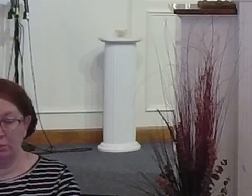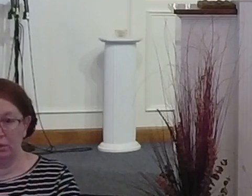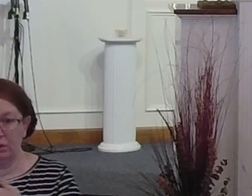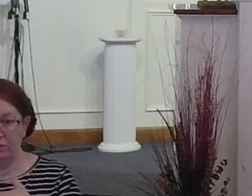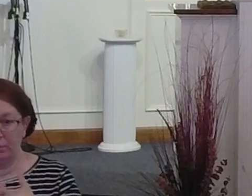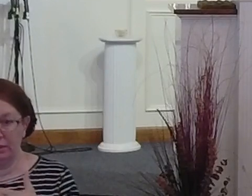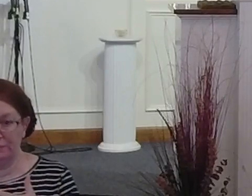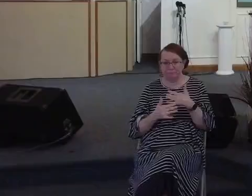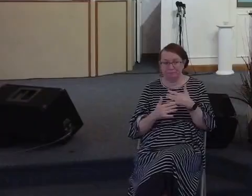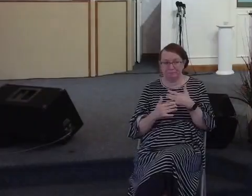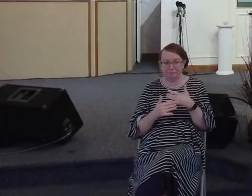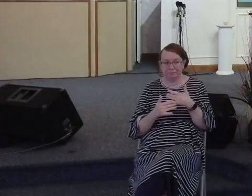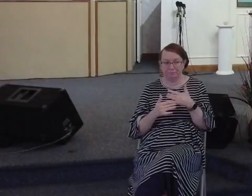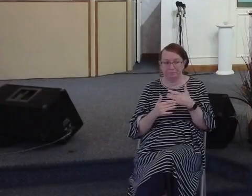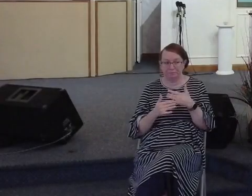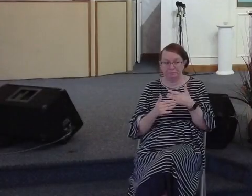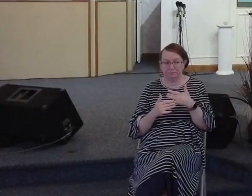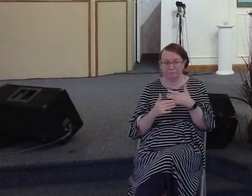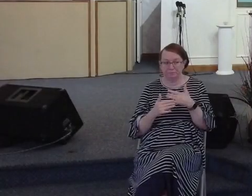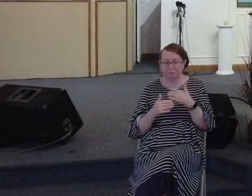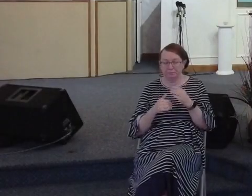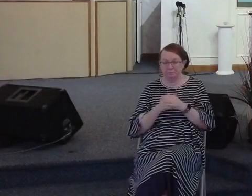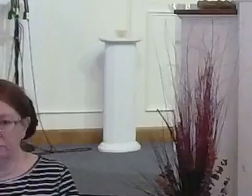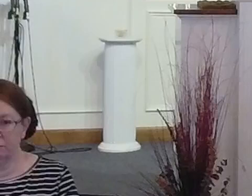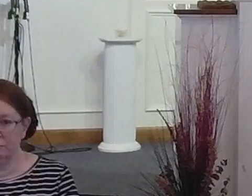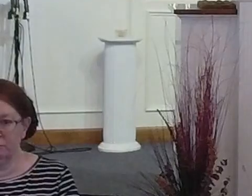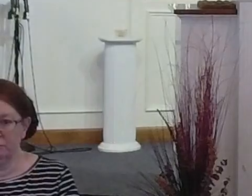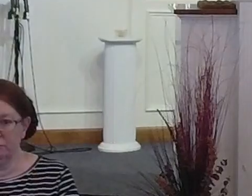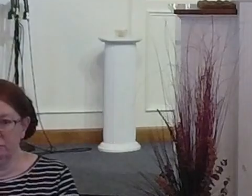y el poder de la sangre.